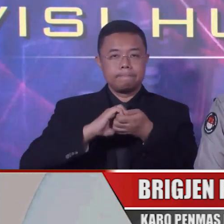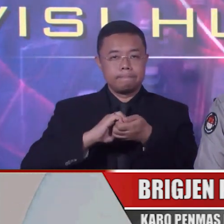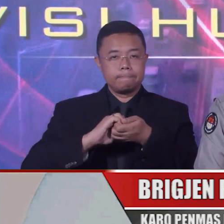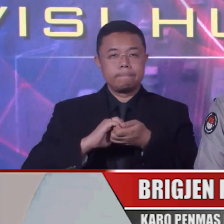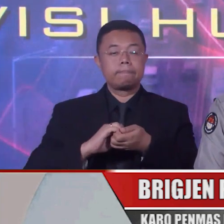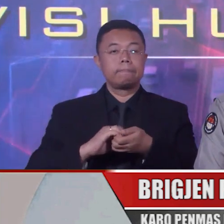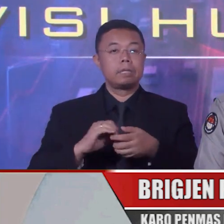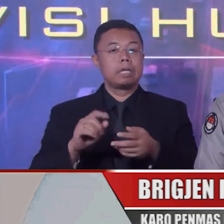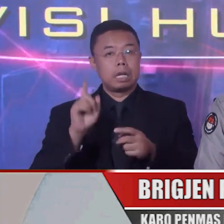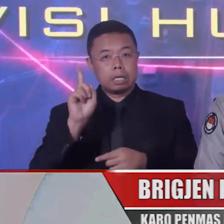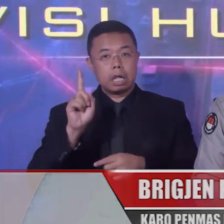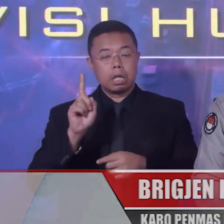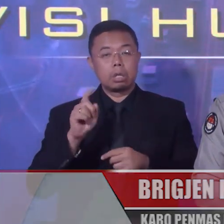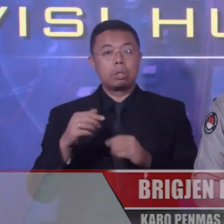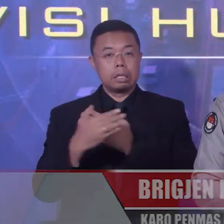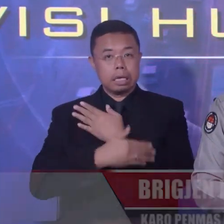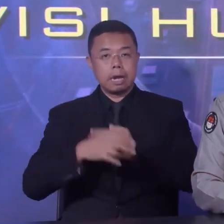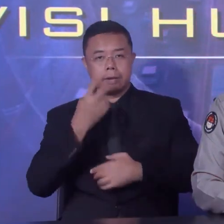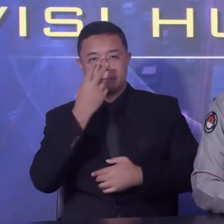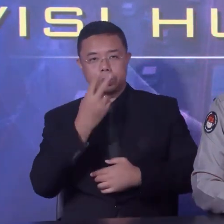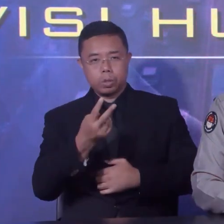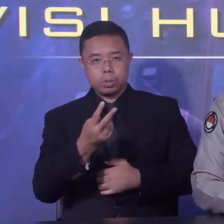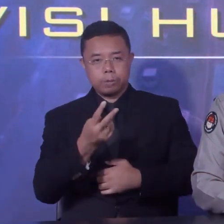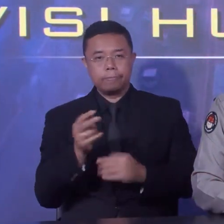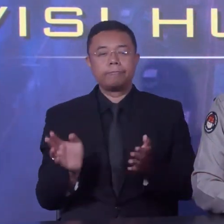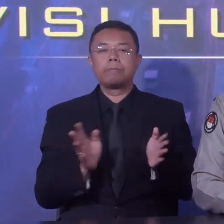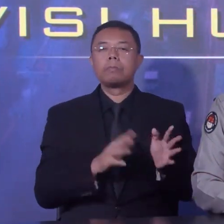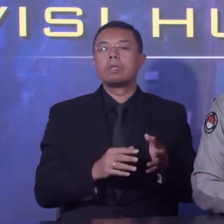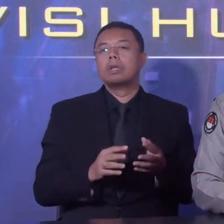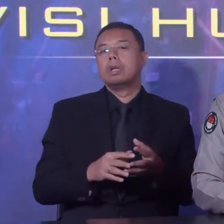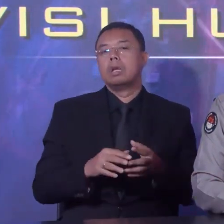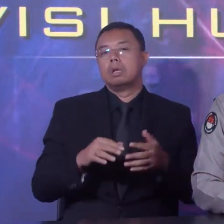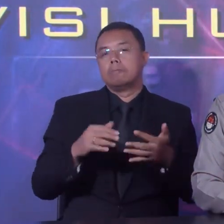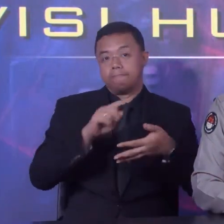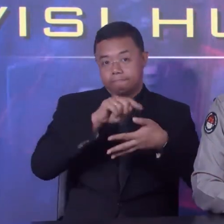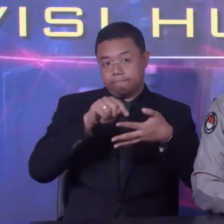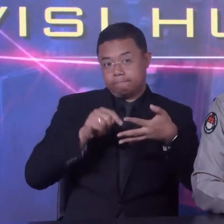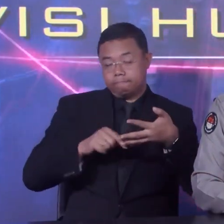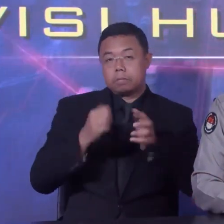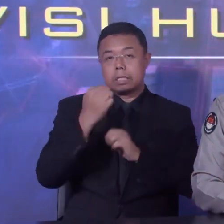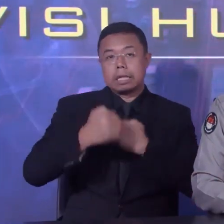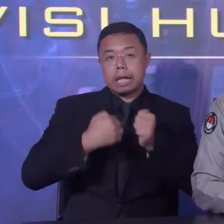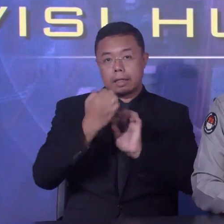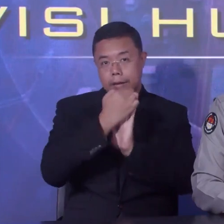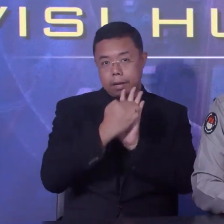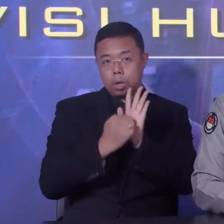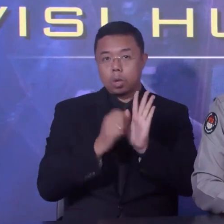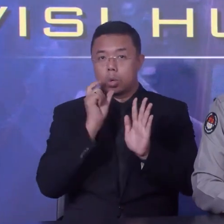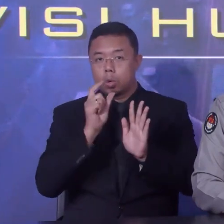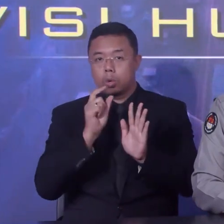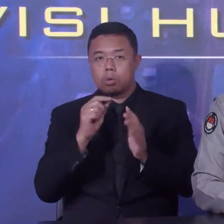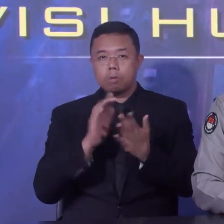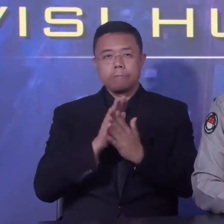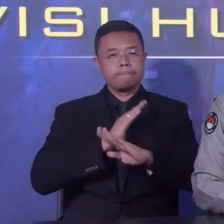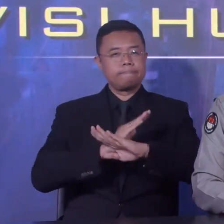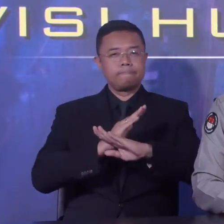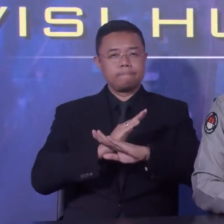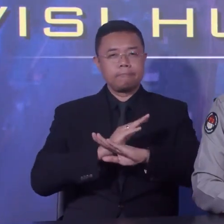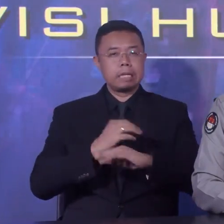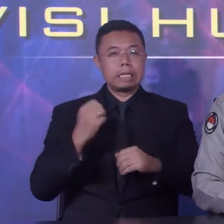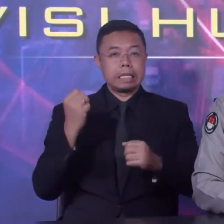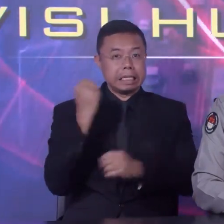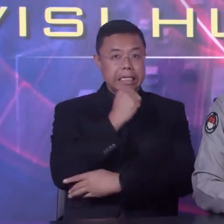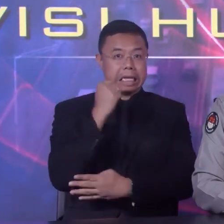satu negara peninjau adapun yang dibahas dalam kegiatan tersebut adalah untuk memerangi kejahatan